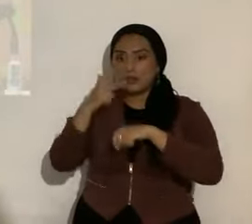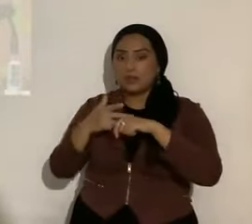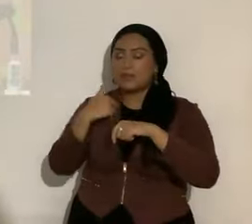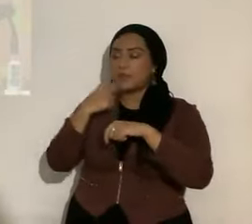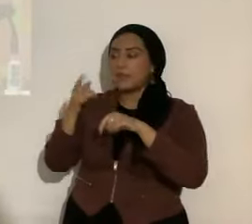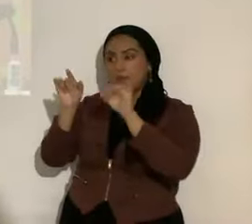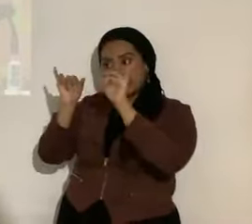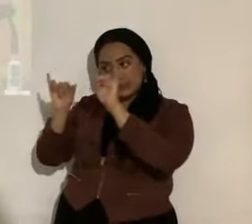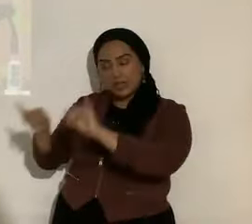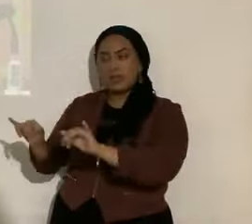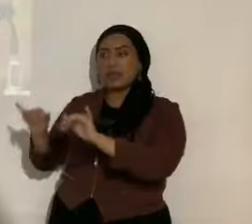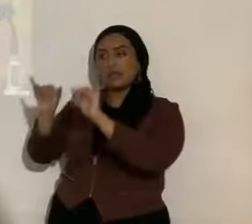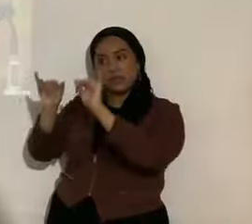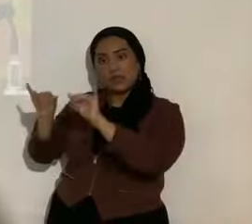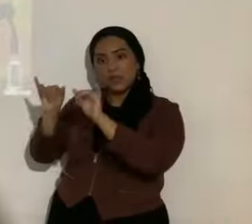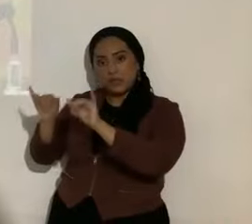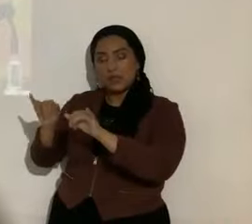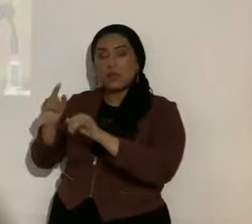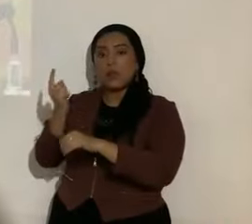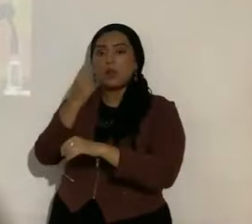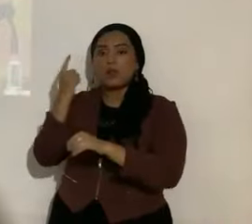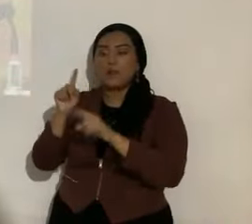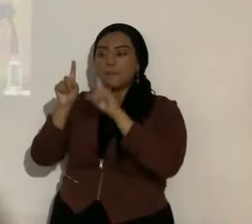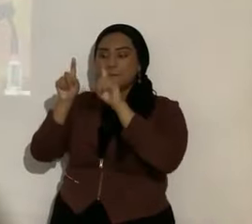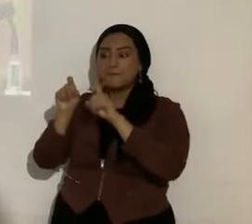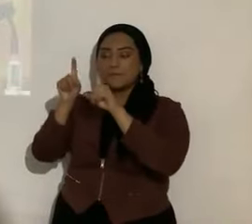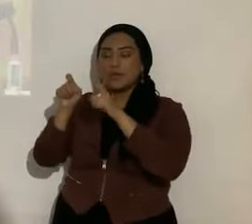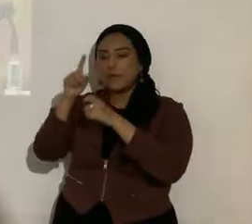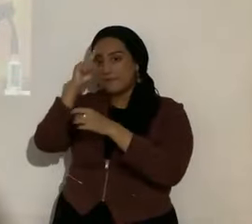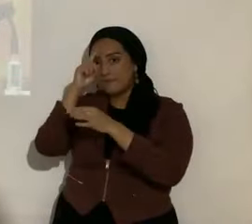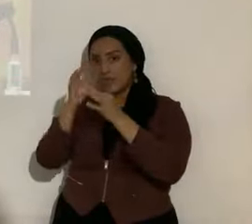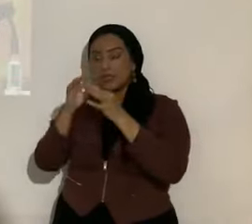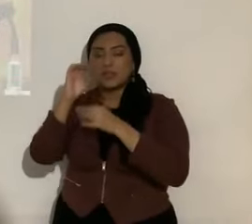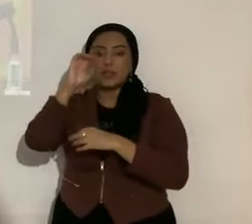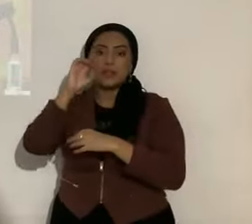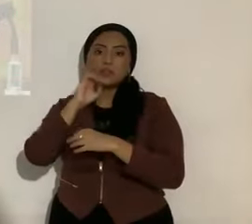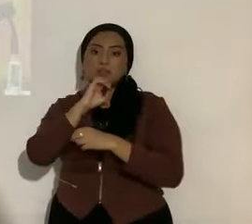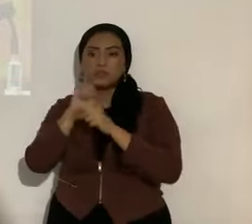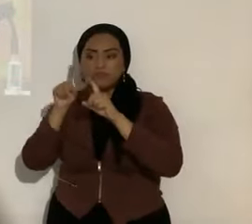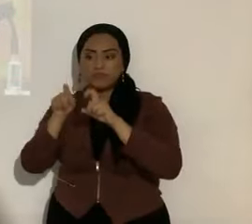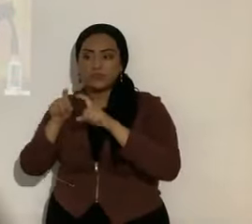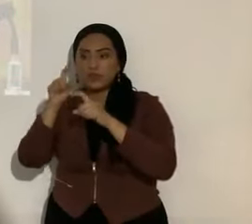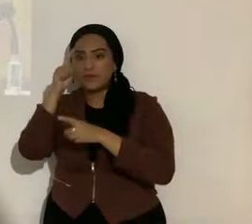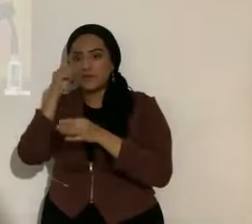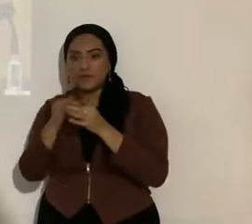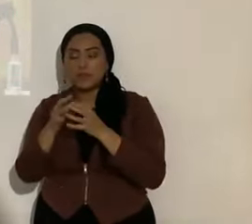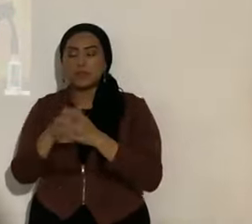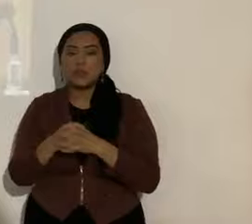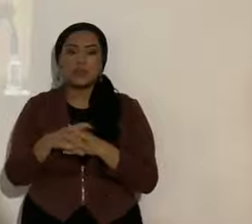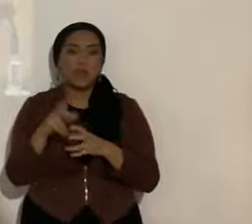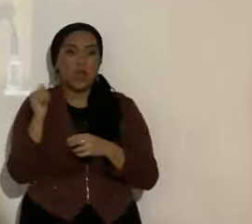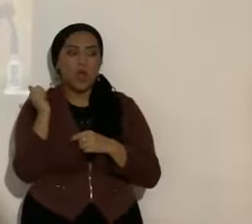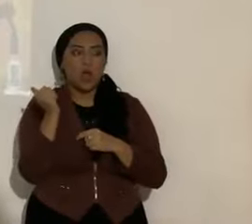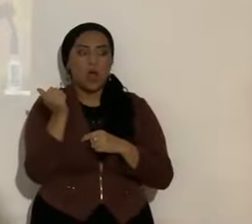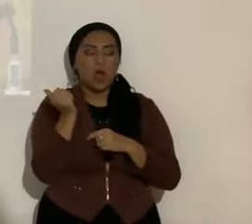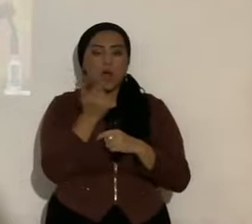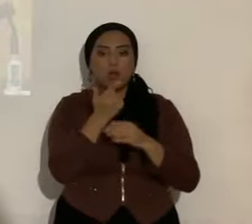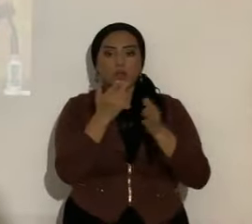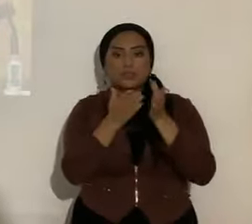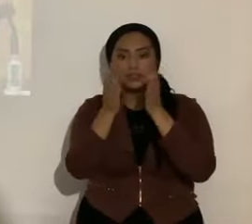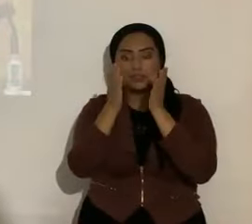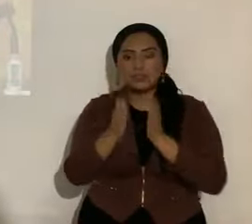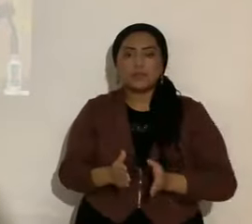quédate aquí, ¿sí? Era probar la fe de Eliseo. Entonces, todo siervo